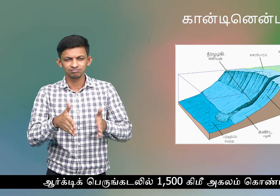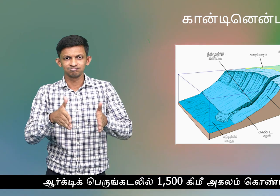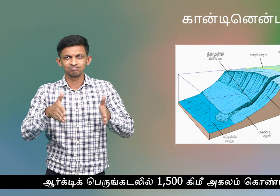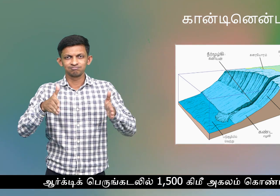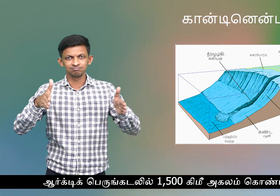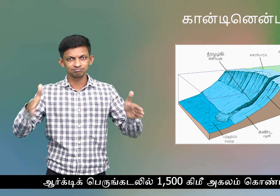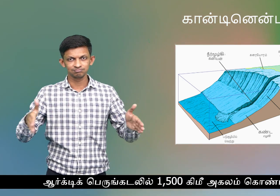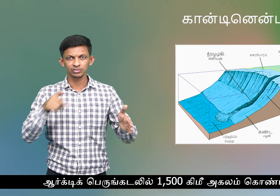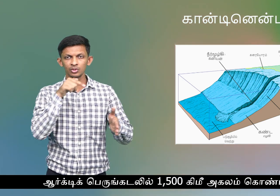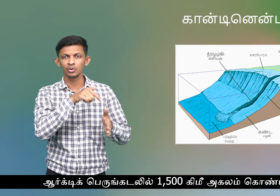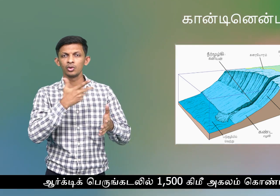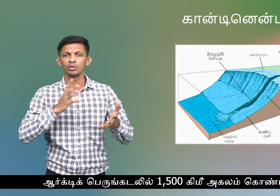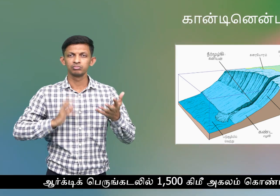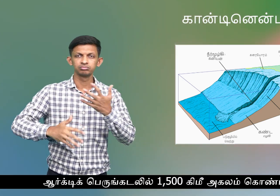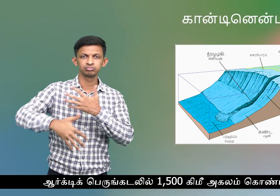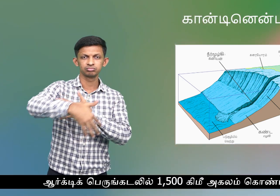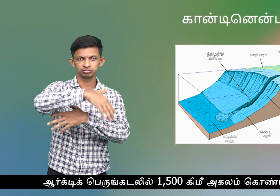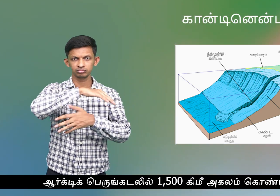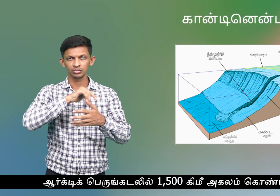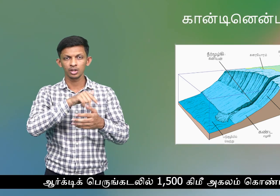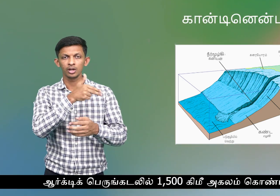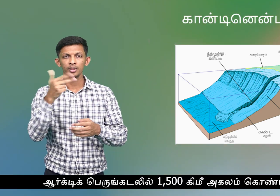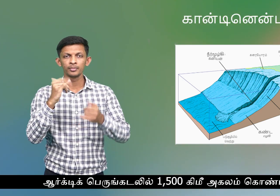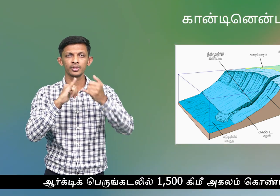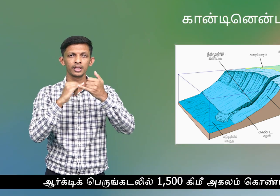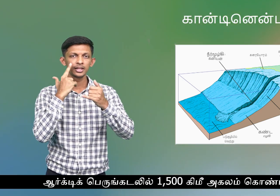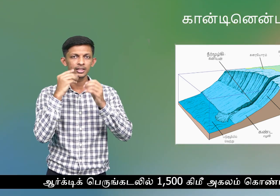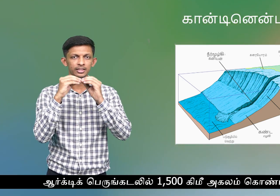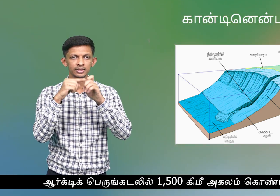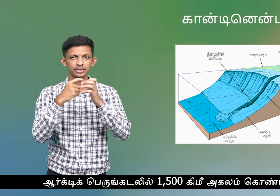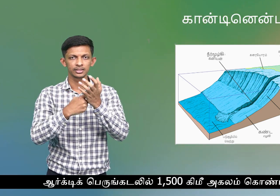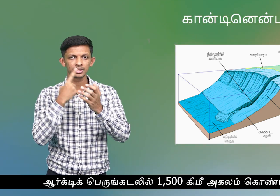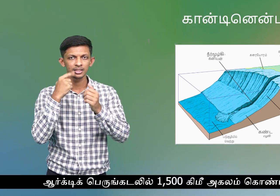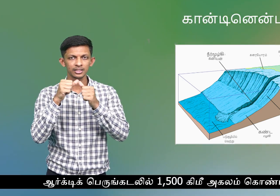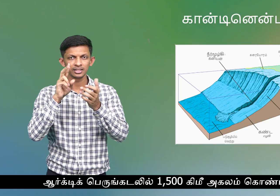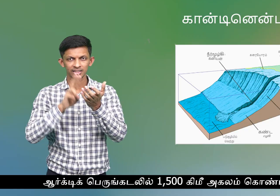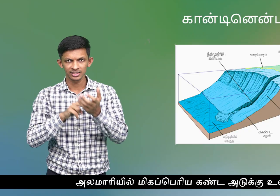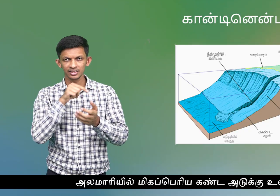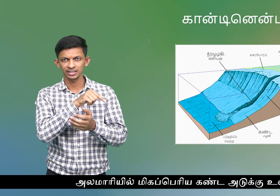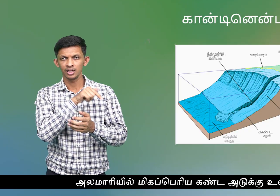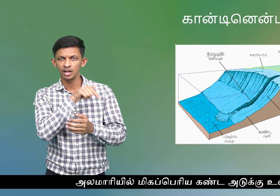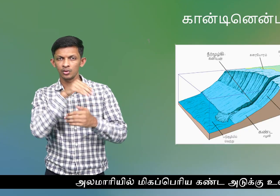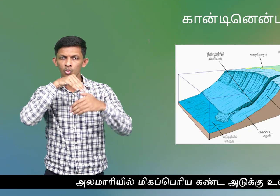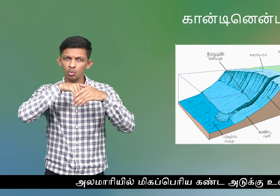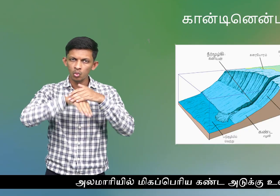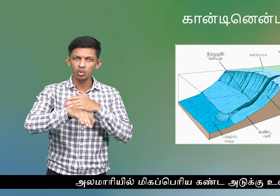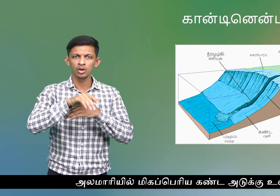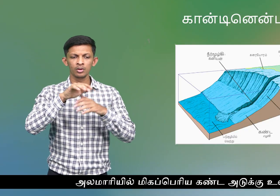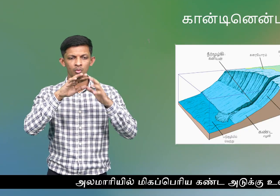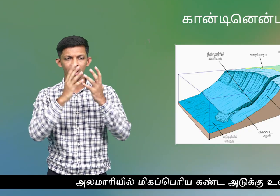ஆர்க்டிக் பெருங்கடலில் 1500 கிலோமீட்டர் அகலம் கொண்ட சைபீரியன் அலமாரியில் மிகப்பெரிய கண்ட